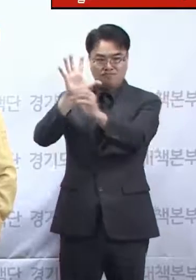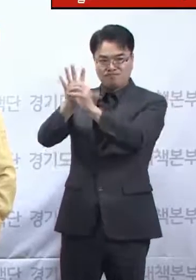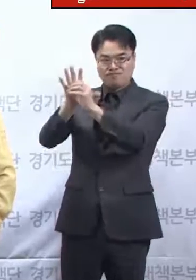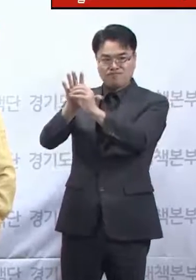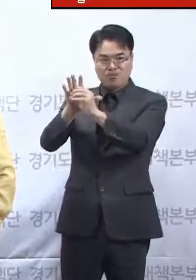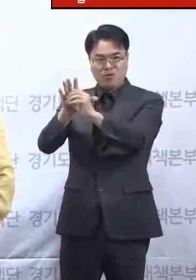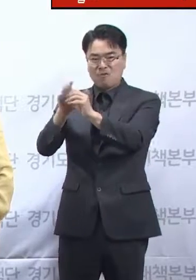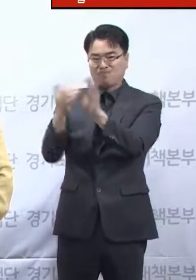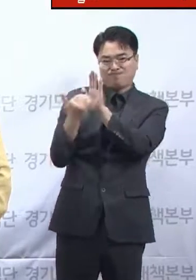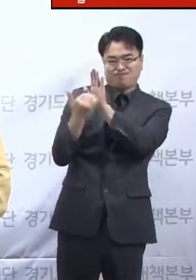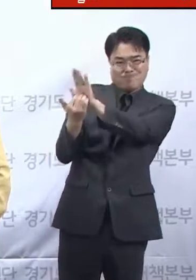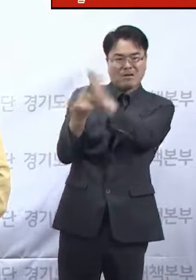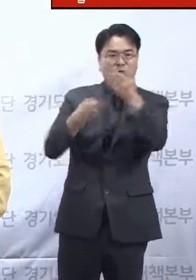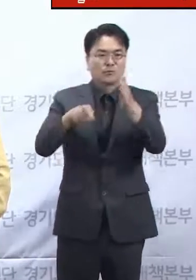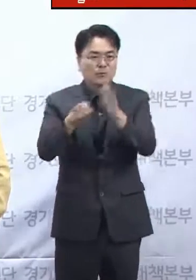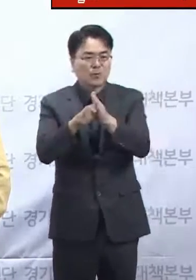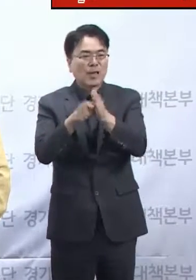지켜내기 위한